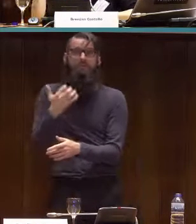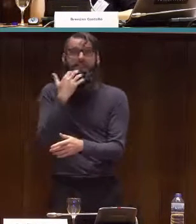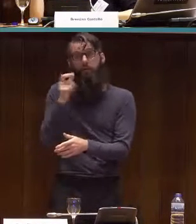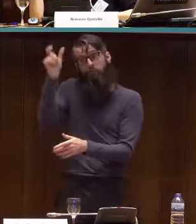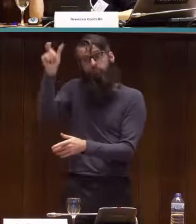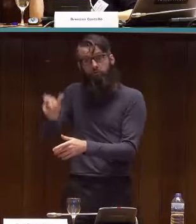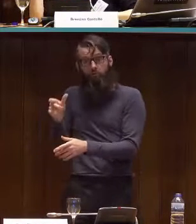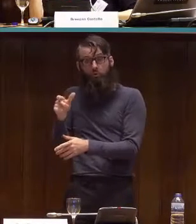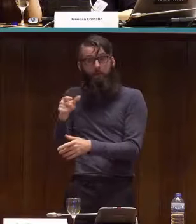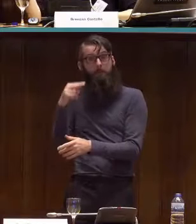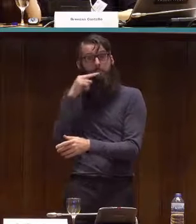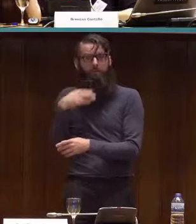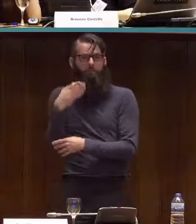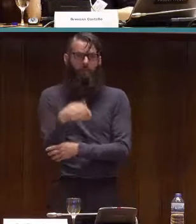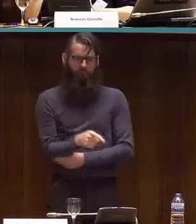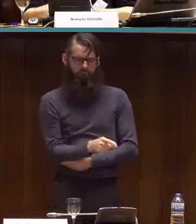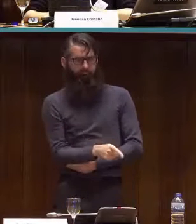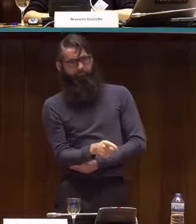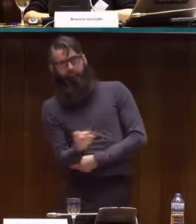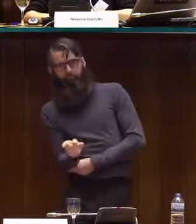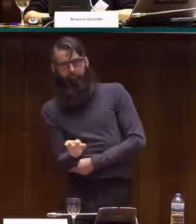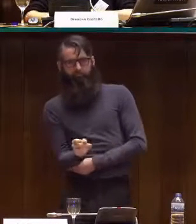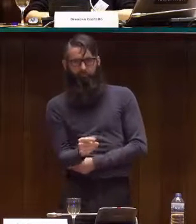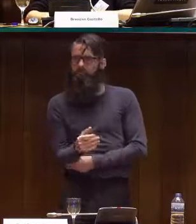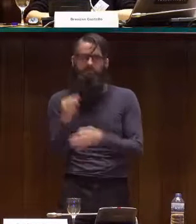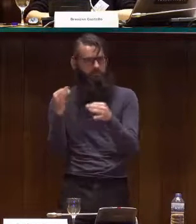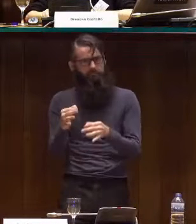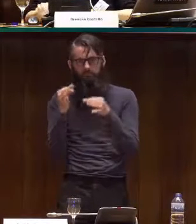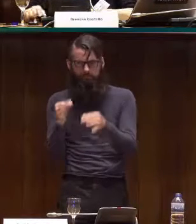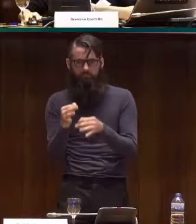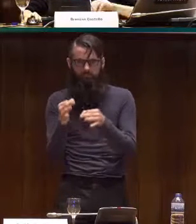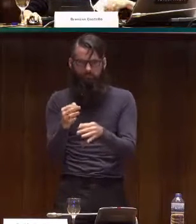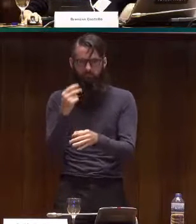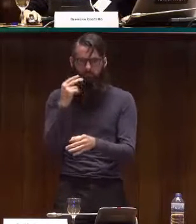pero este pronombre indefinido puede tener también una interpretación genérica.